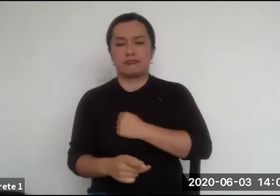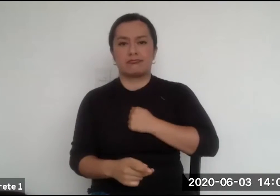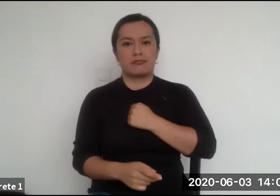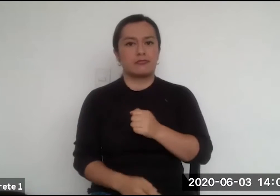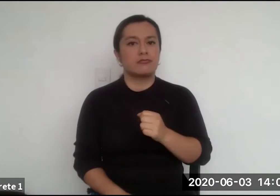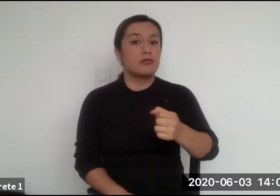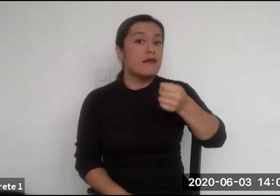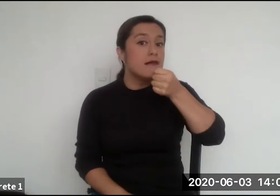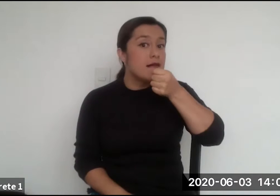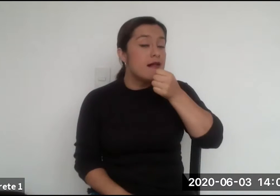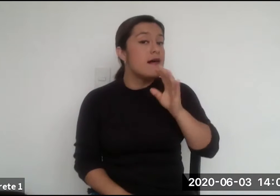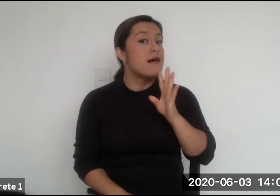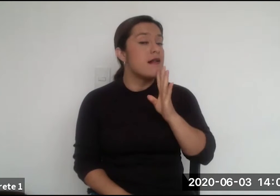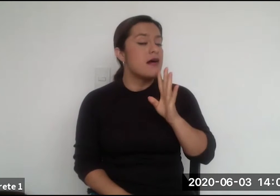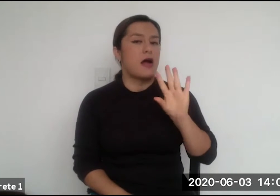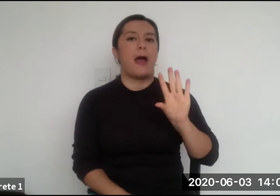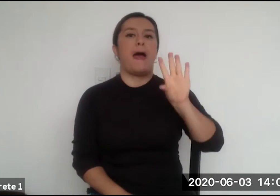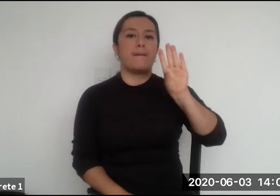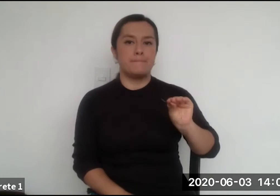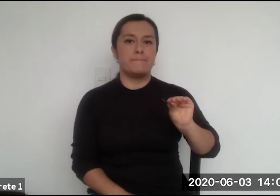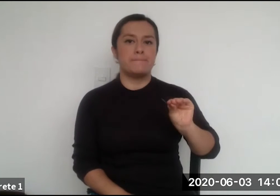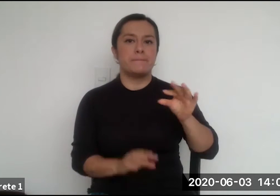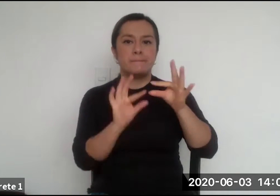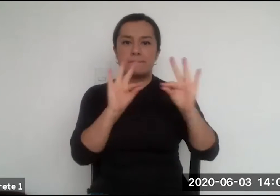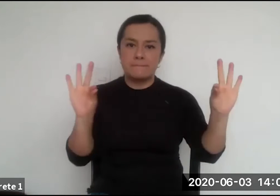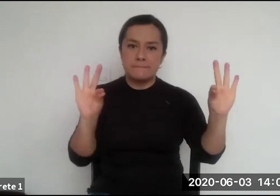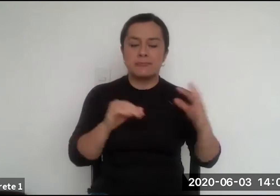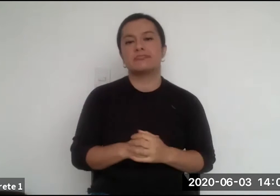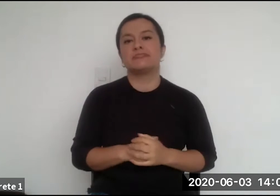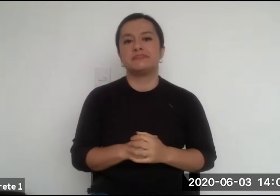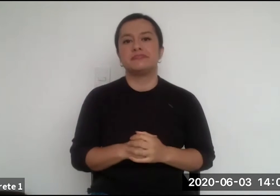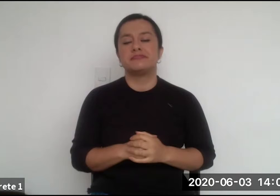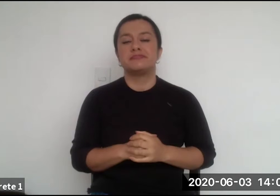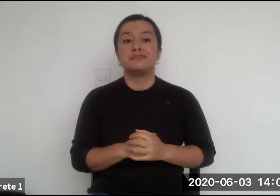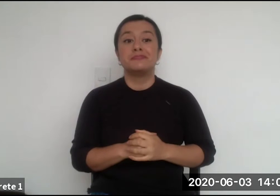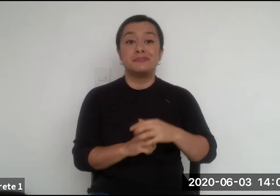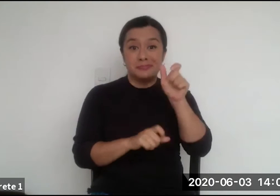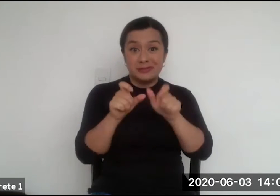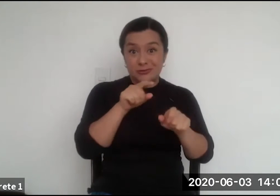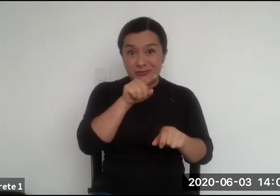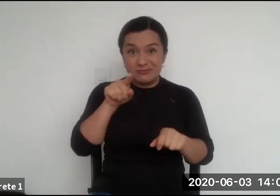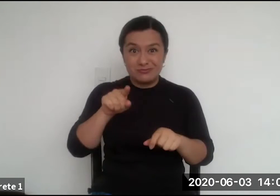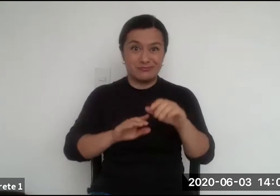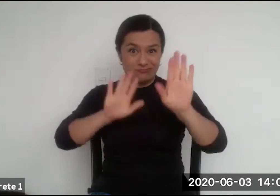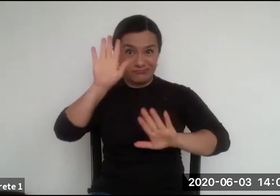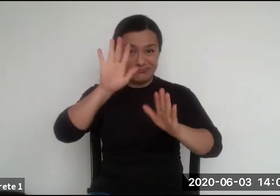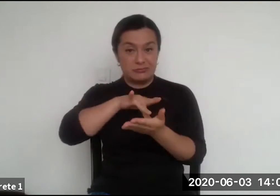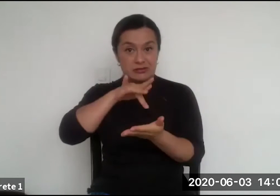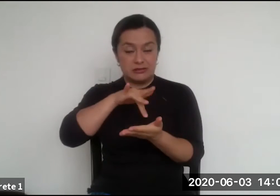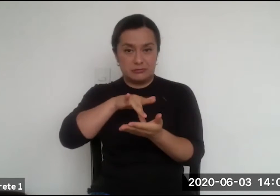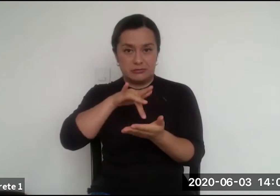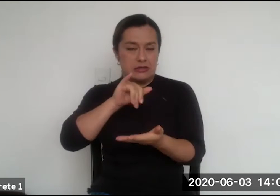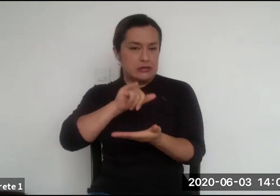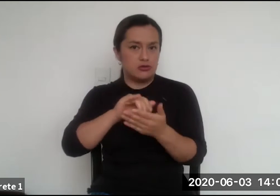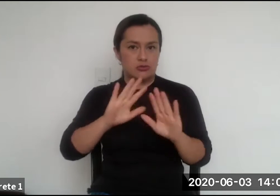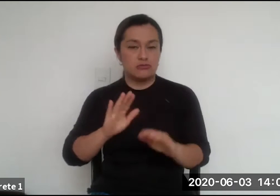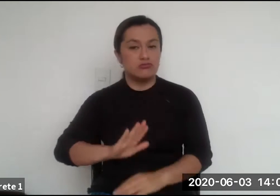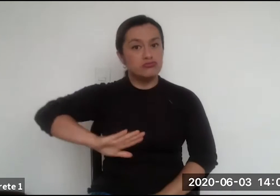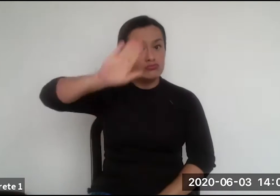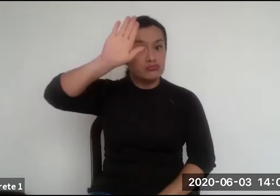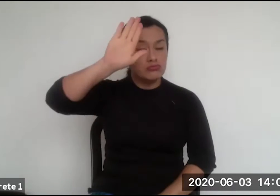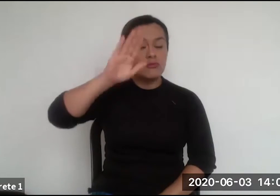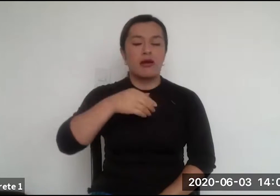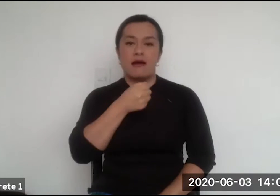apagados. Los panelistas pues también los mantendrán así y solamente lo encenderán al momento de hacer como su